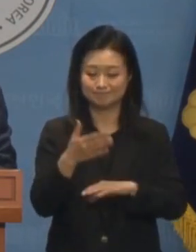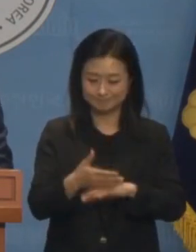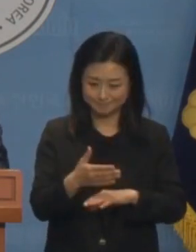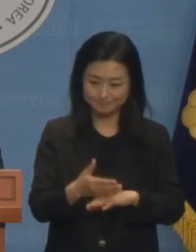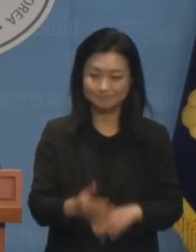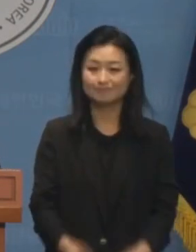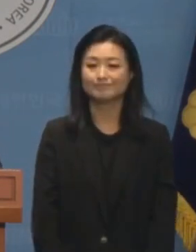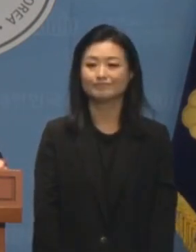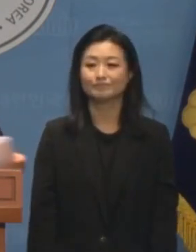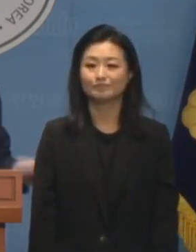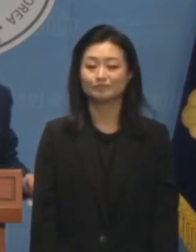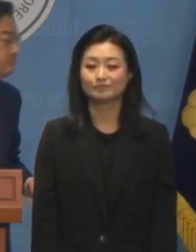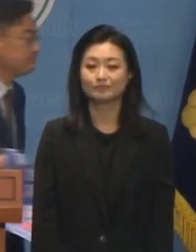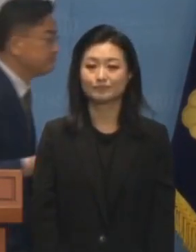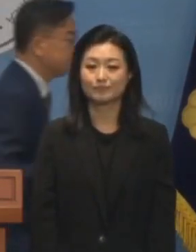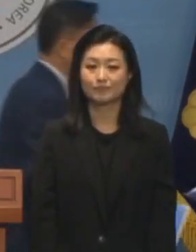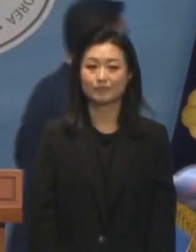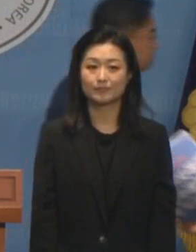감사합니다.